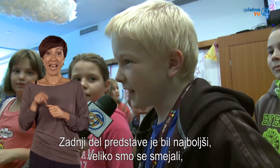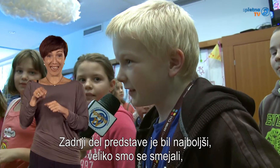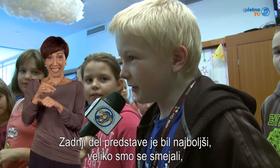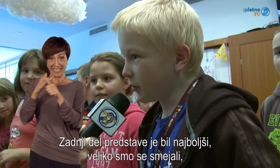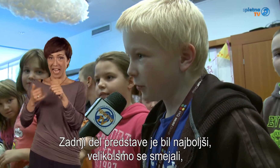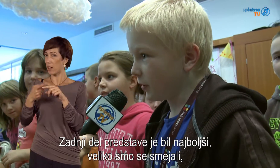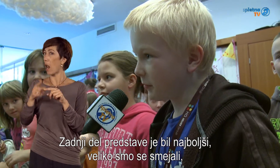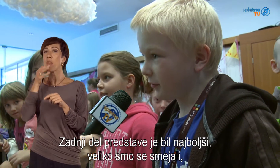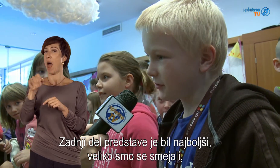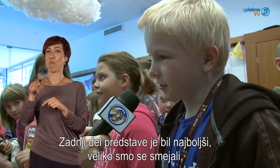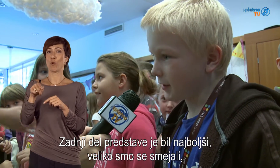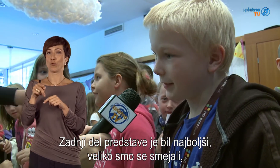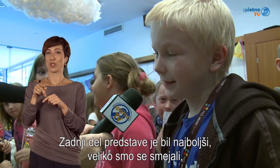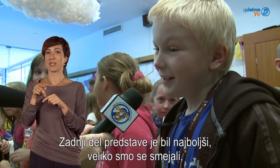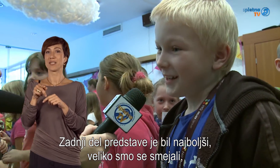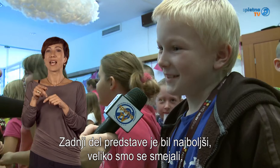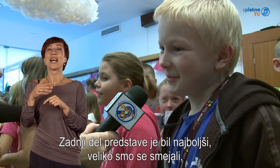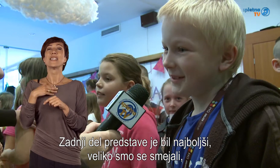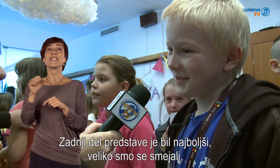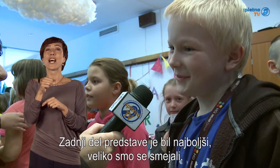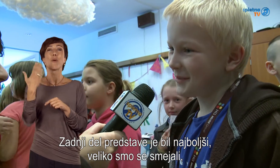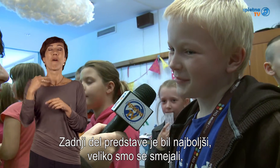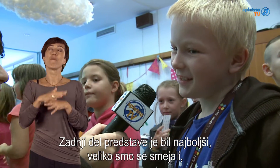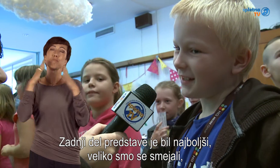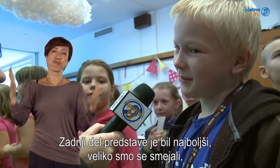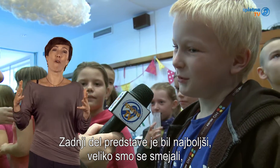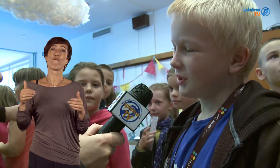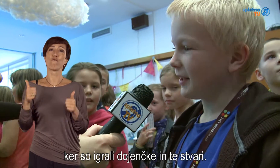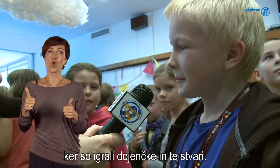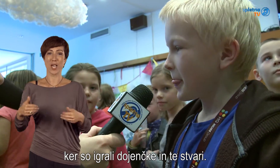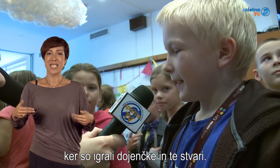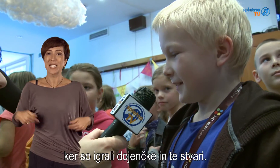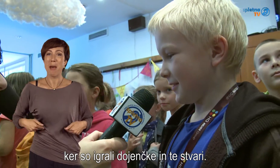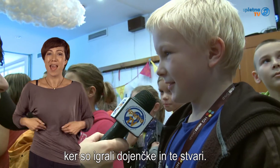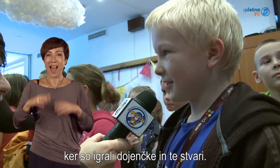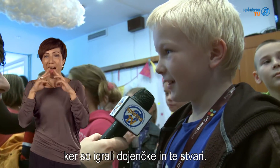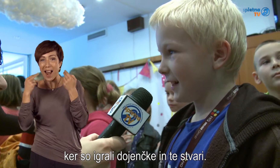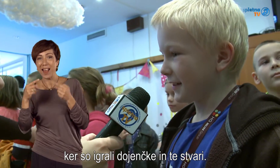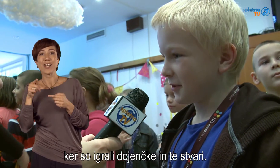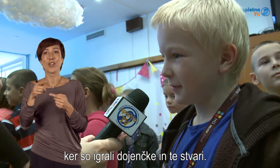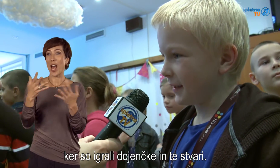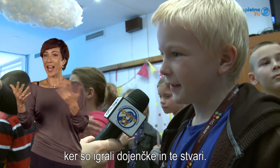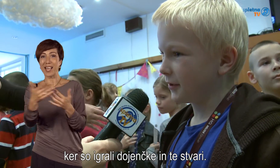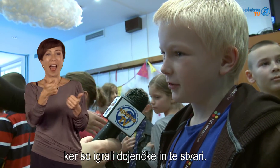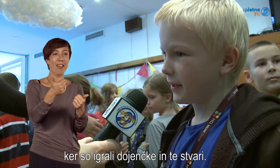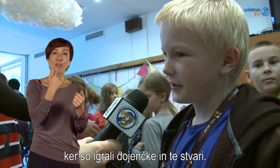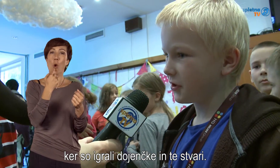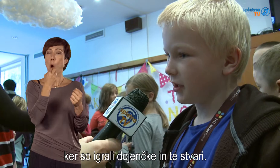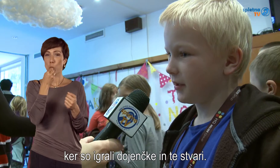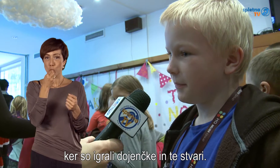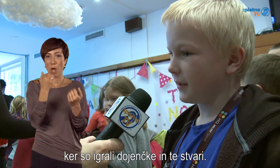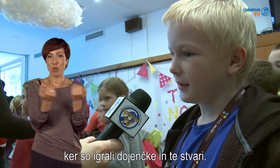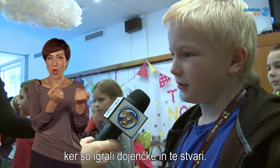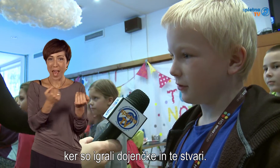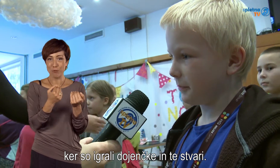Tata zadnji del je bil najboljši, ker smo se ful smejali, ker je bil ta. Ker so se tako igrali, da so bili eni